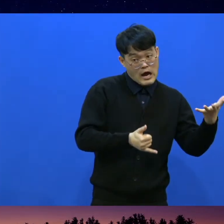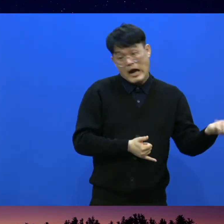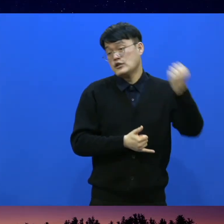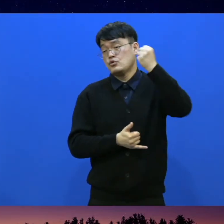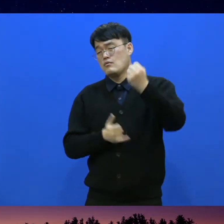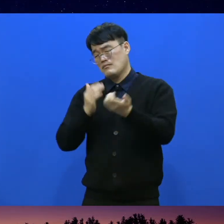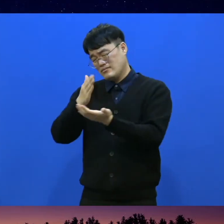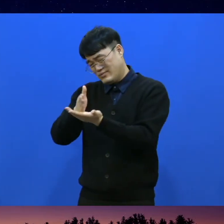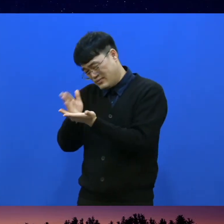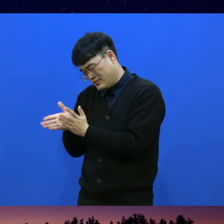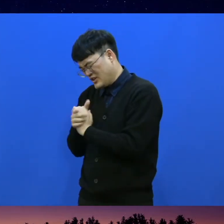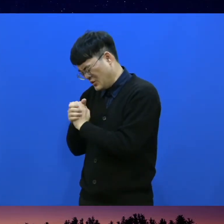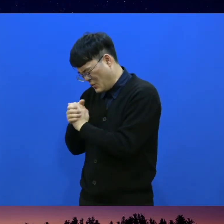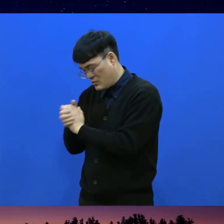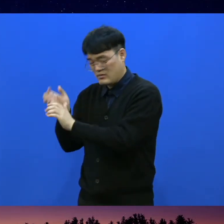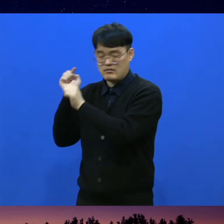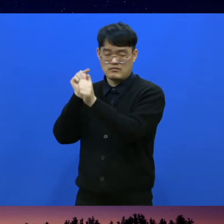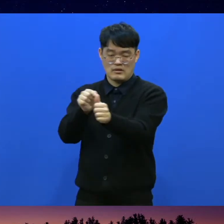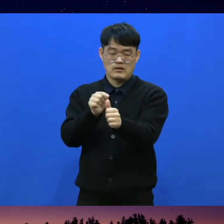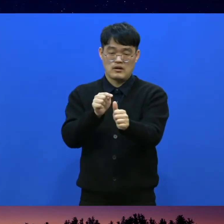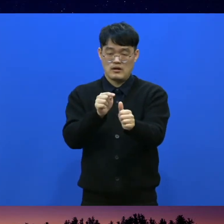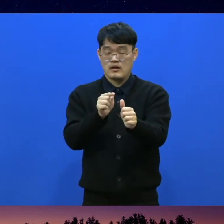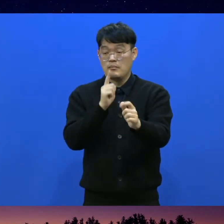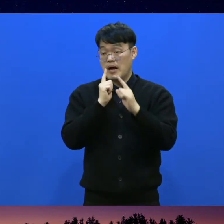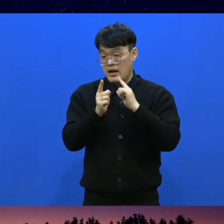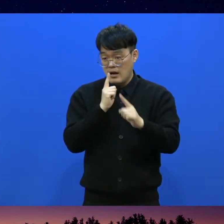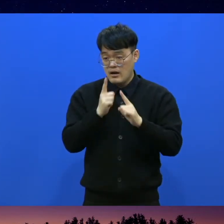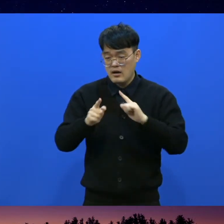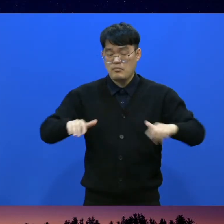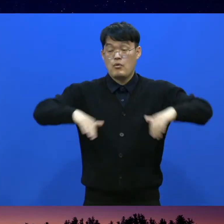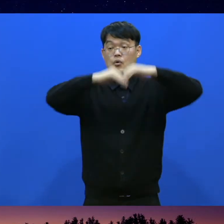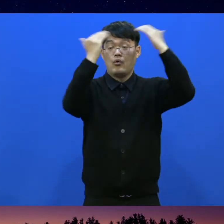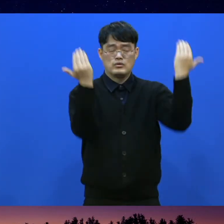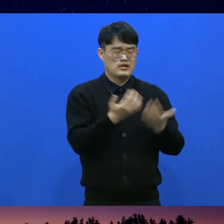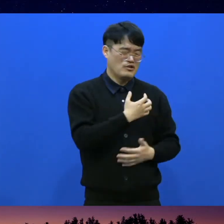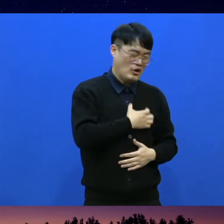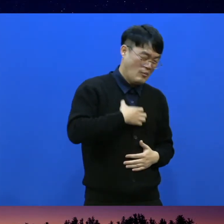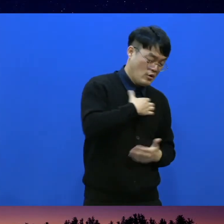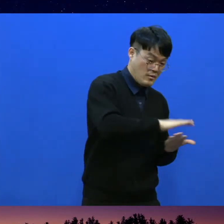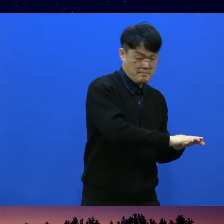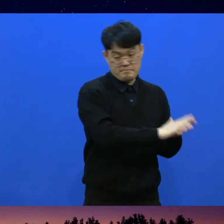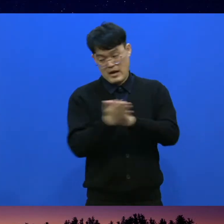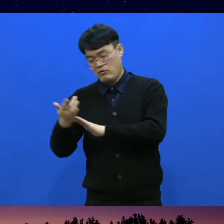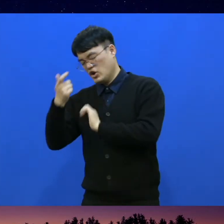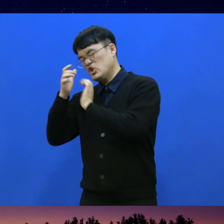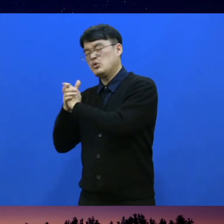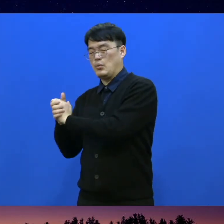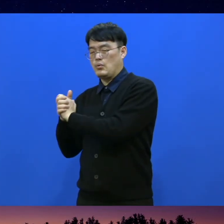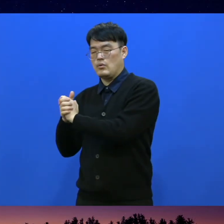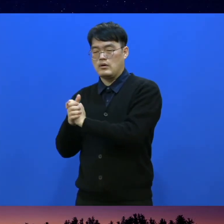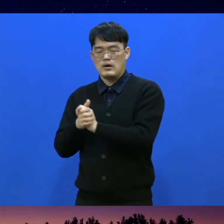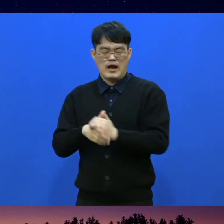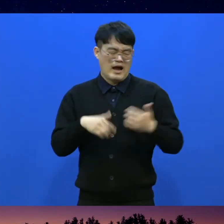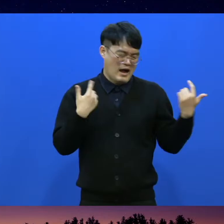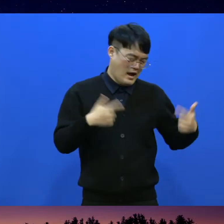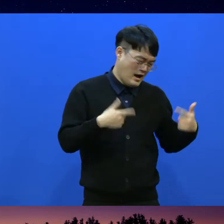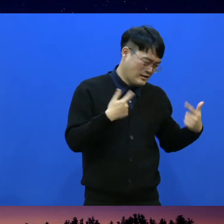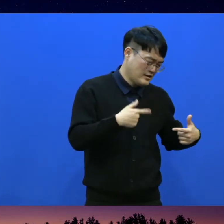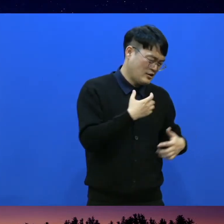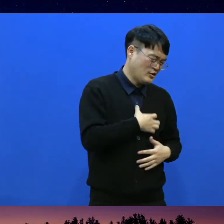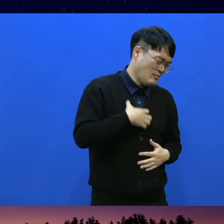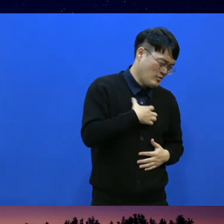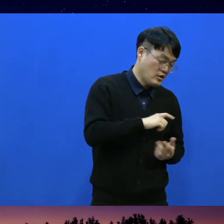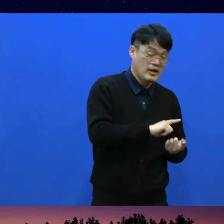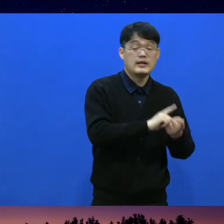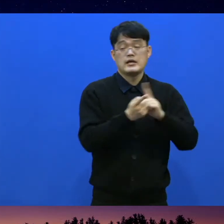모든 것을 기도로 바꾸라는 거예요. 항상 염려하는 것 대신에 항상 기도하라는 거예요. 우리는 막 거꾸로 하는 거예요.